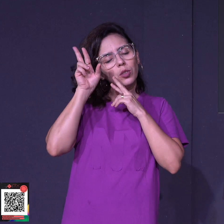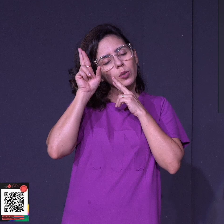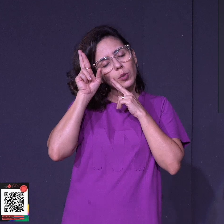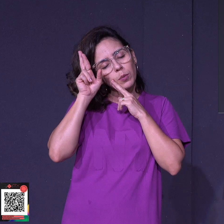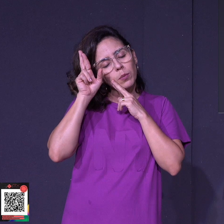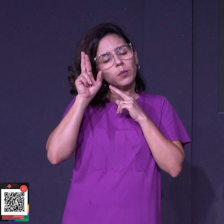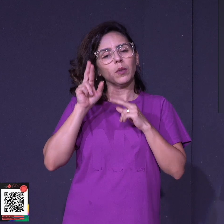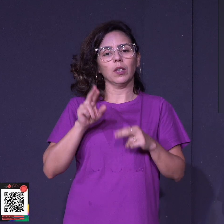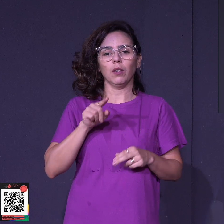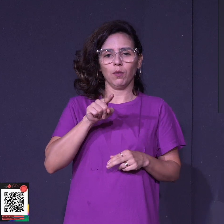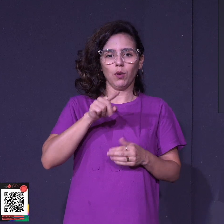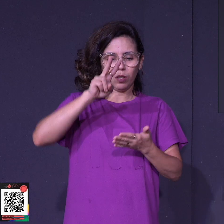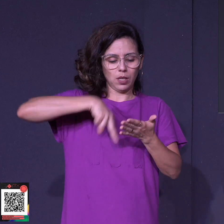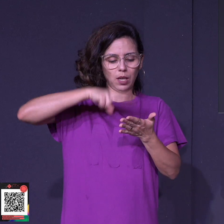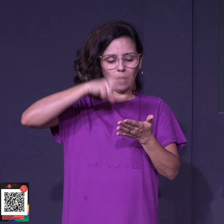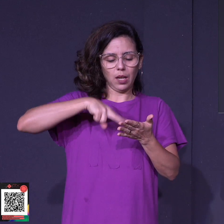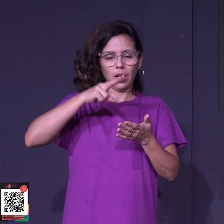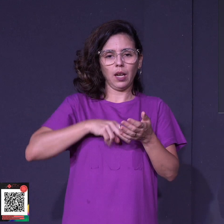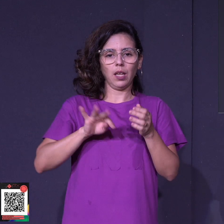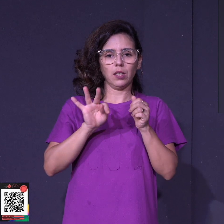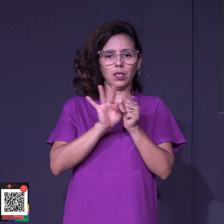de 13 a 18, eu não vou ler.